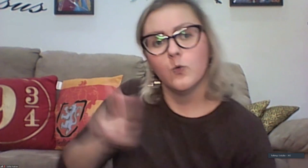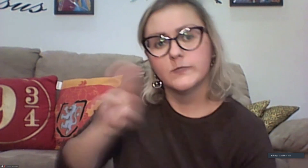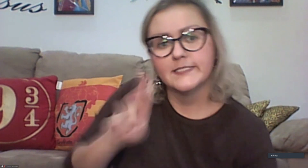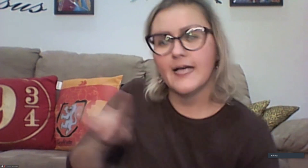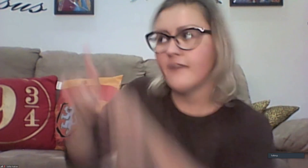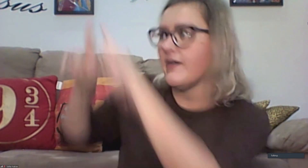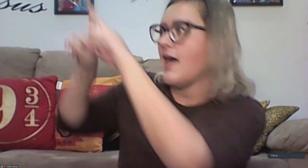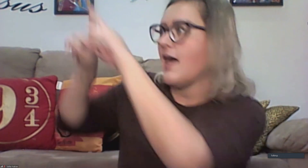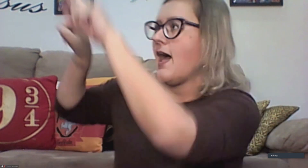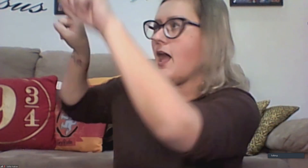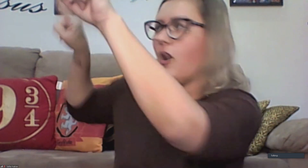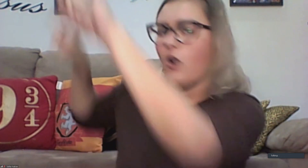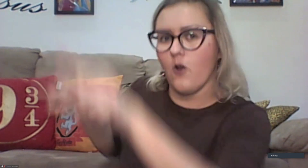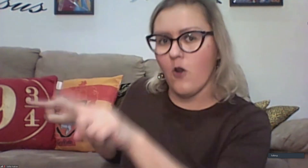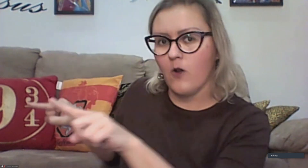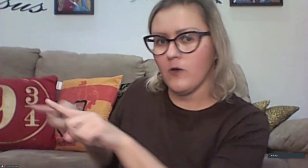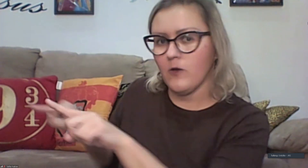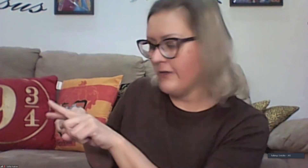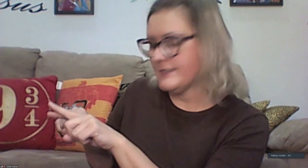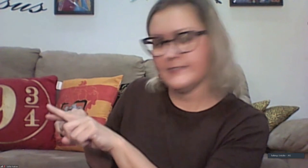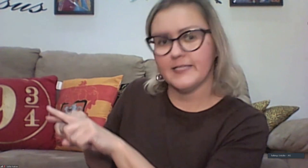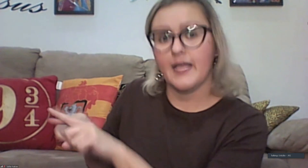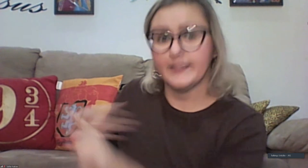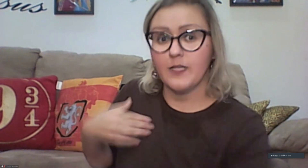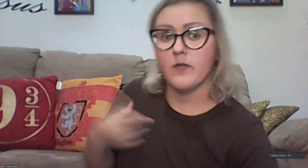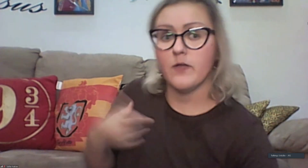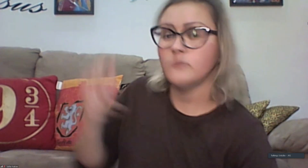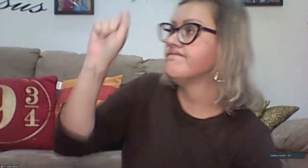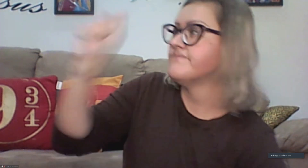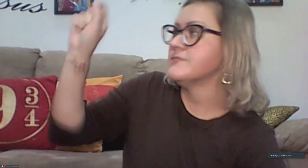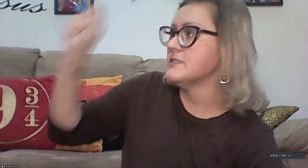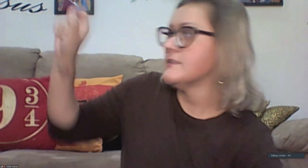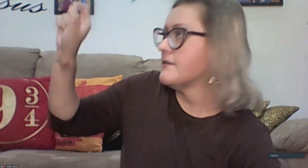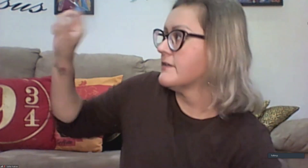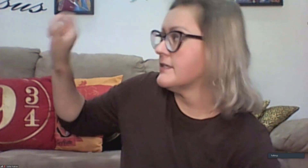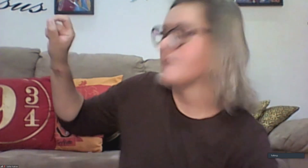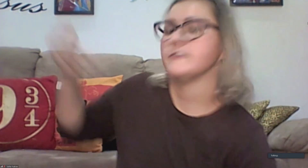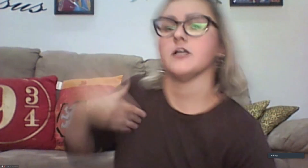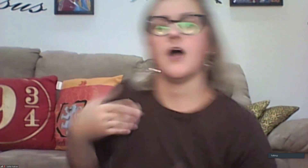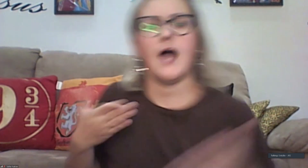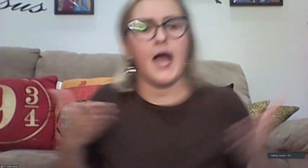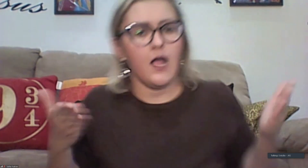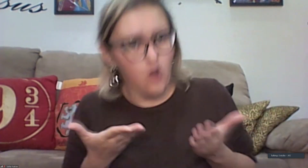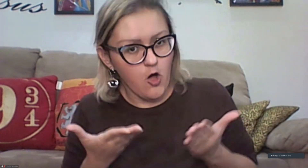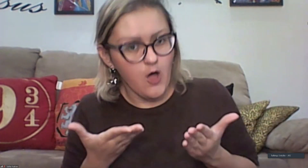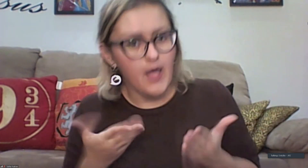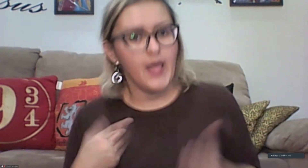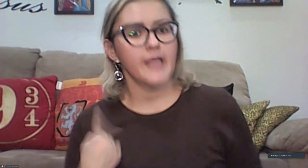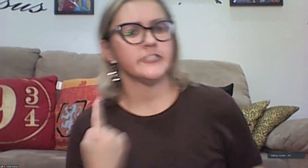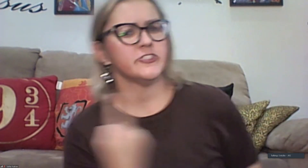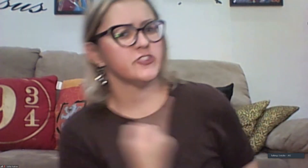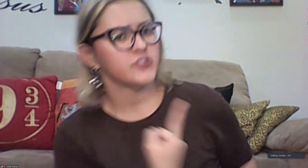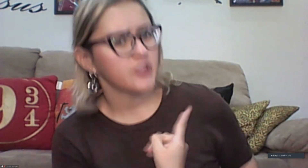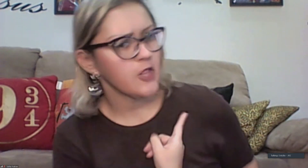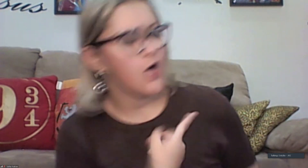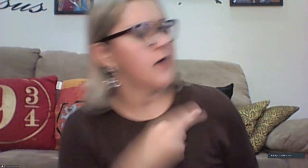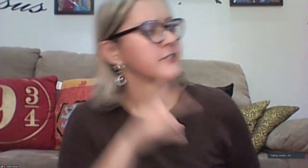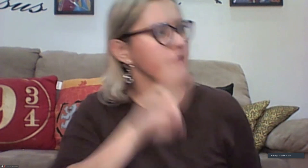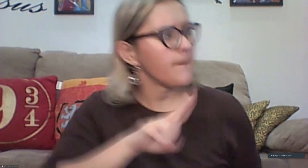claro, utilizar a lousa para eu escrever. Eu utilizava a lousa para escrever. Eu